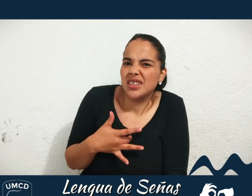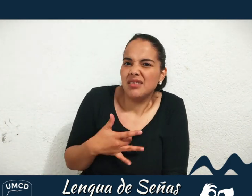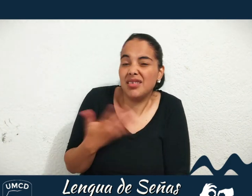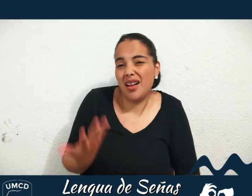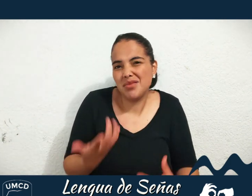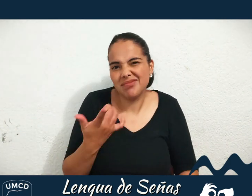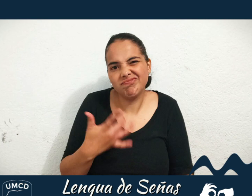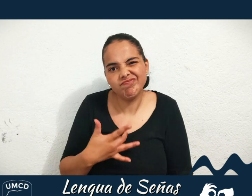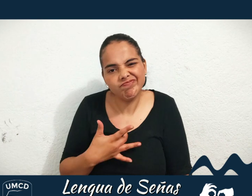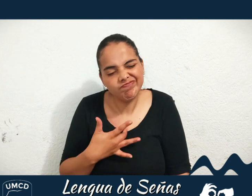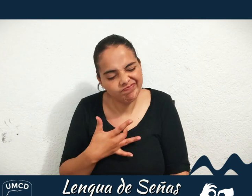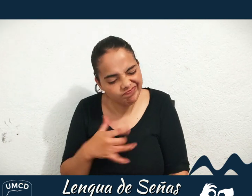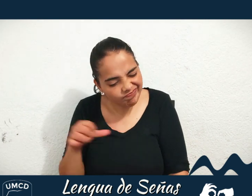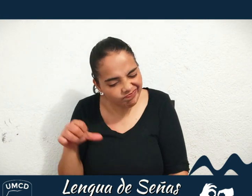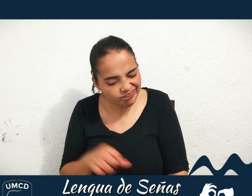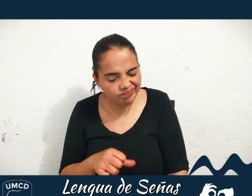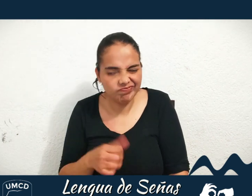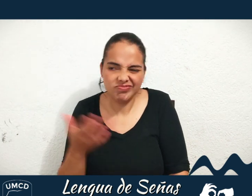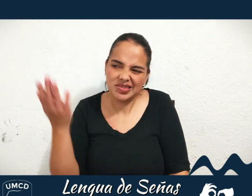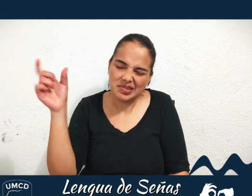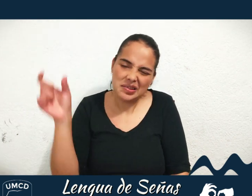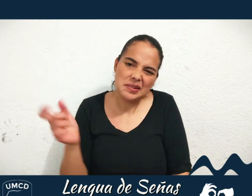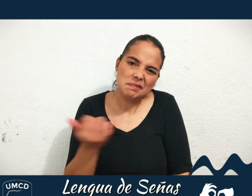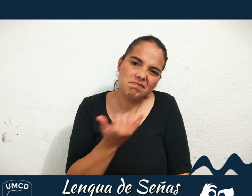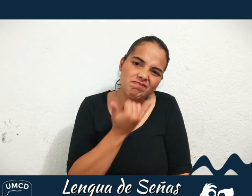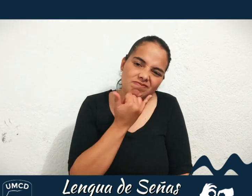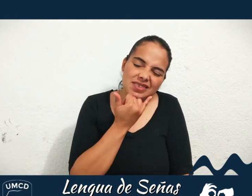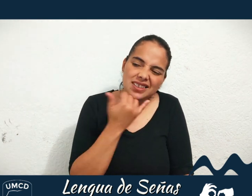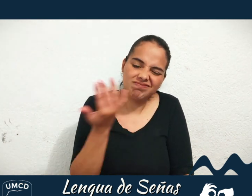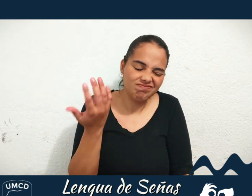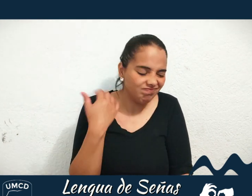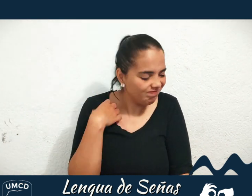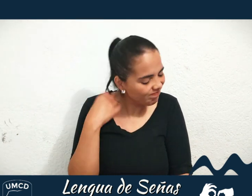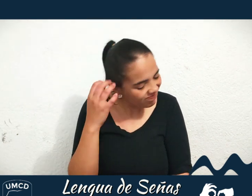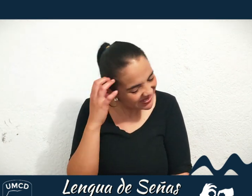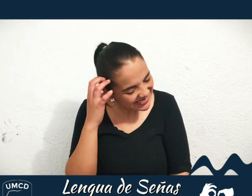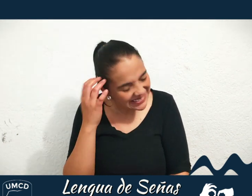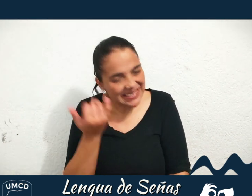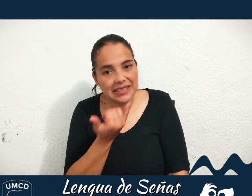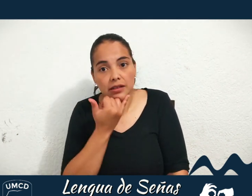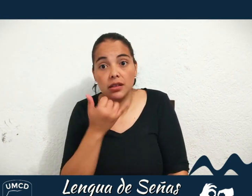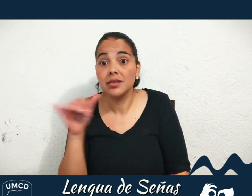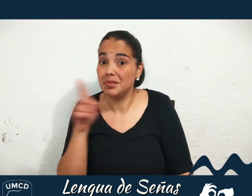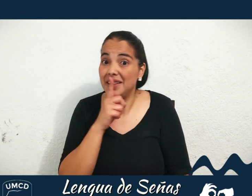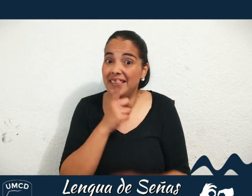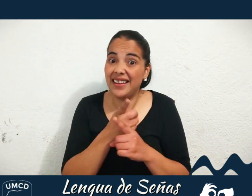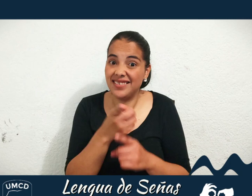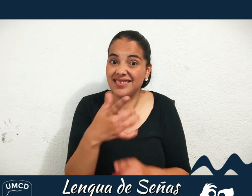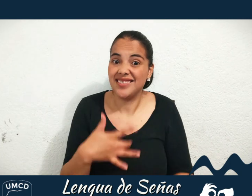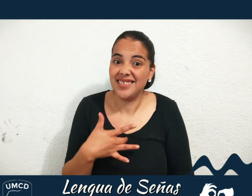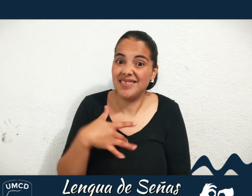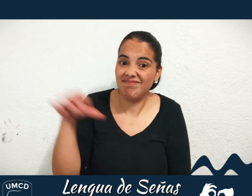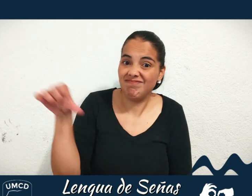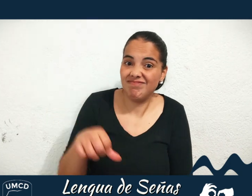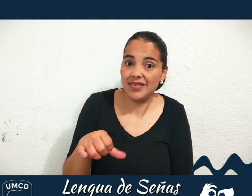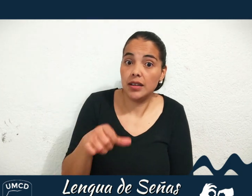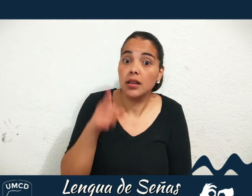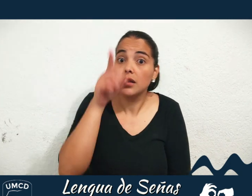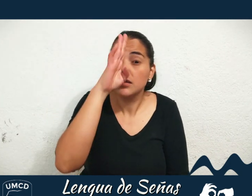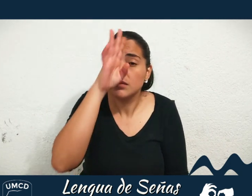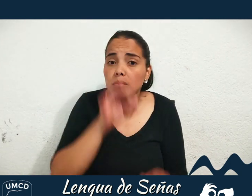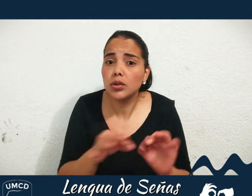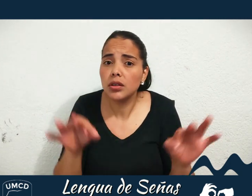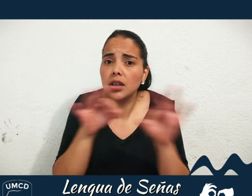sentiría engañado, se sentiría ultrajado, aprovechado. Y es así. Entonces vemos que